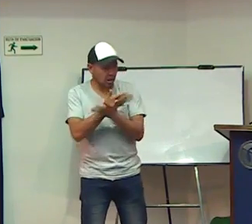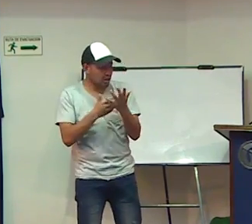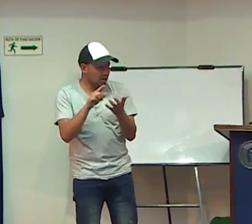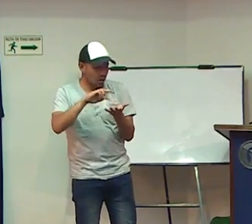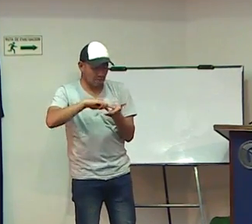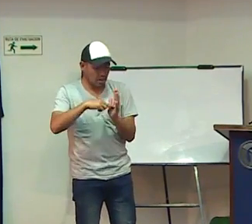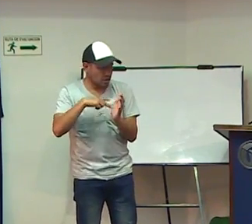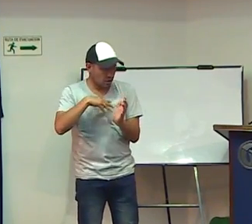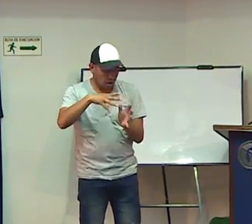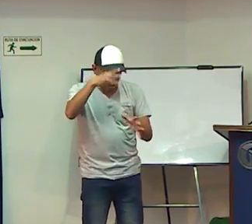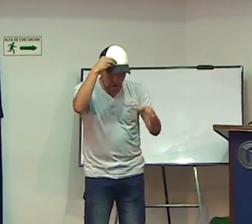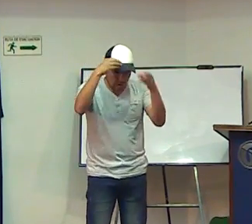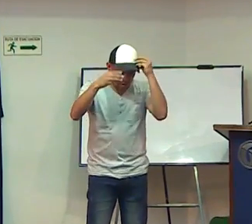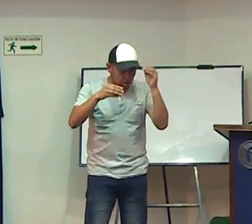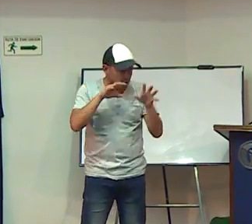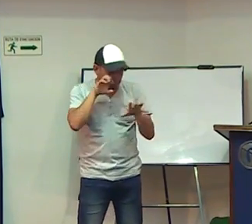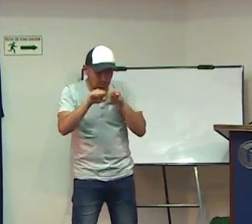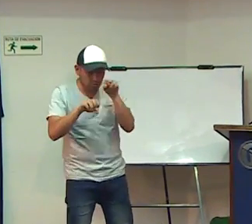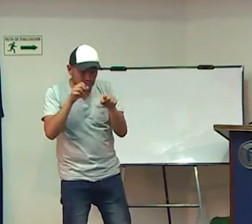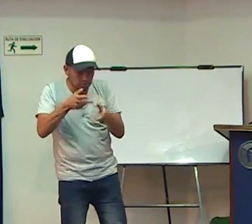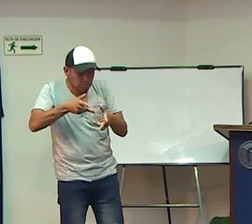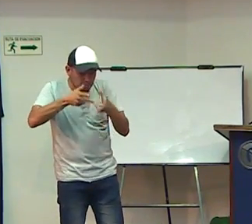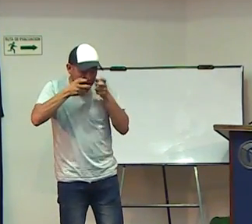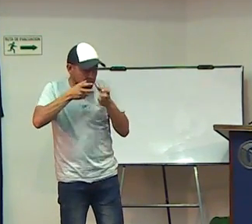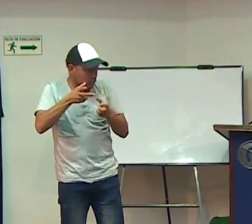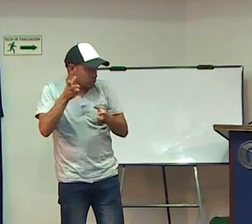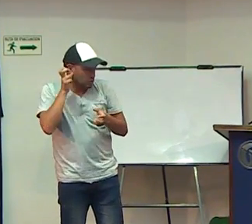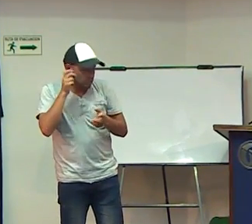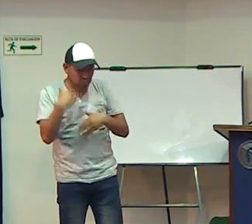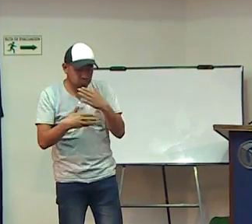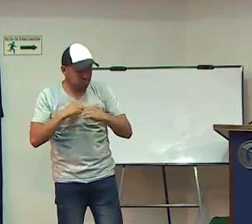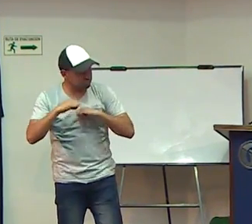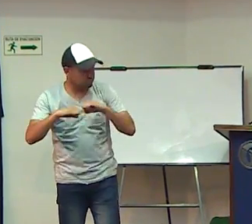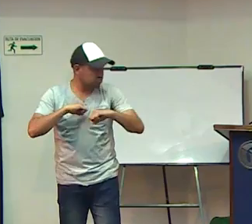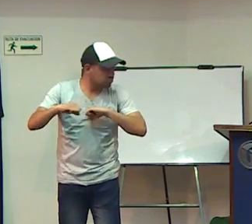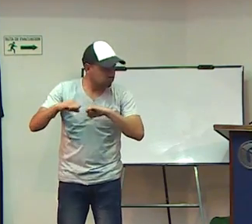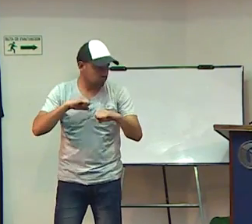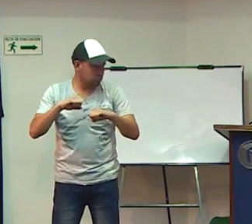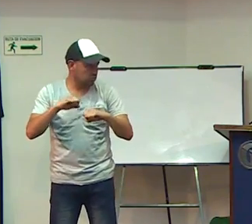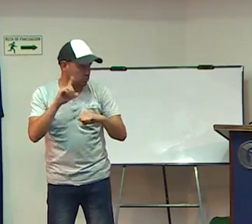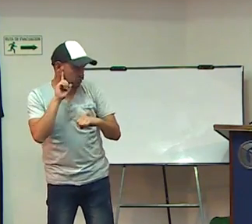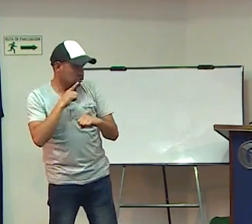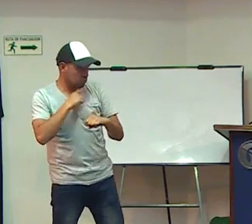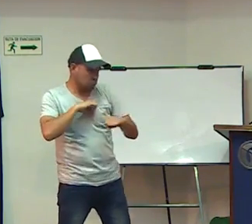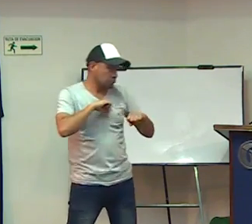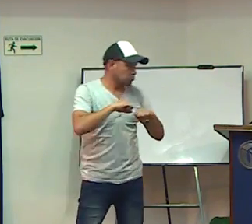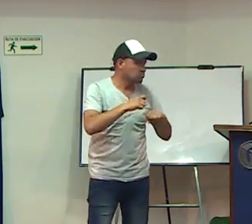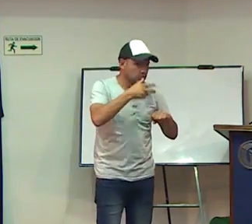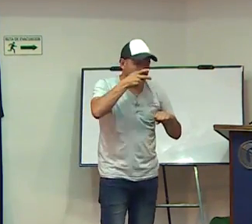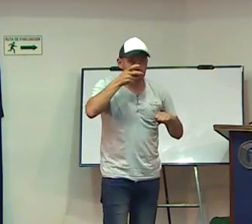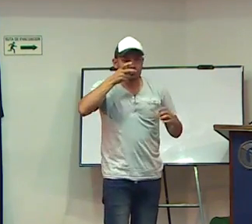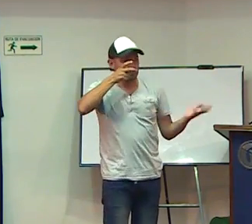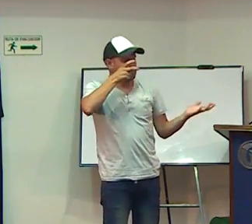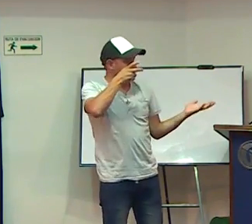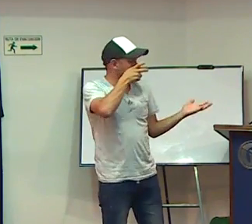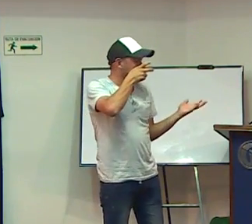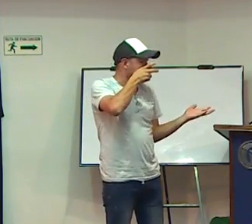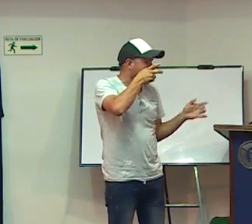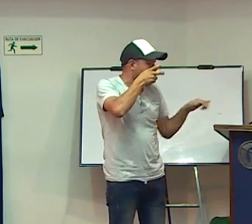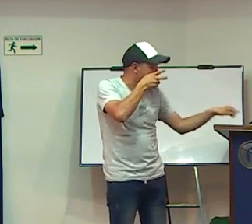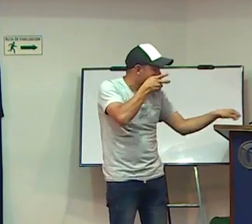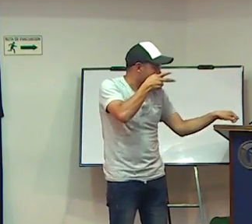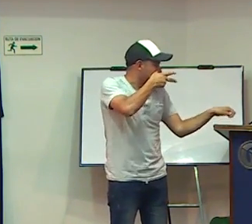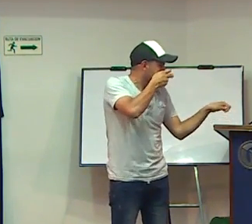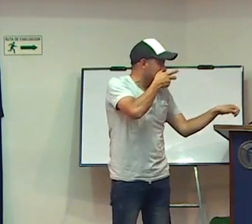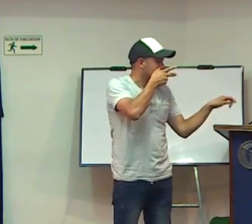esa lucha, de esa socialización que nosotros hacemos y cómo empoderarnos y aprender en cuanto a esos movimientos que se dan y cómo